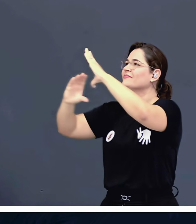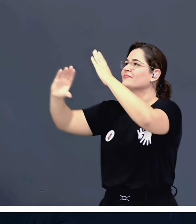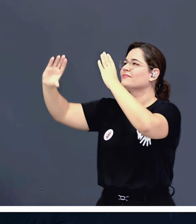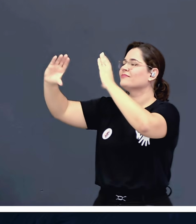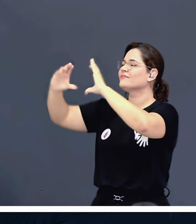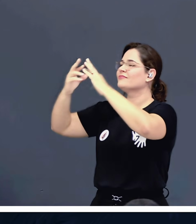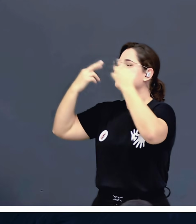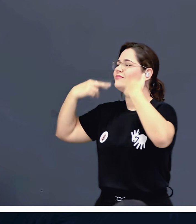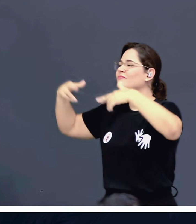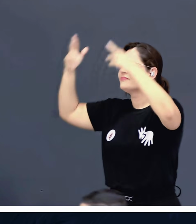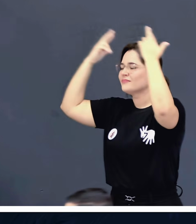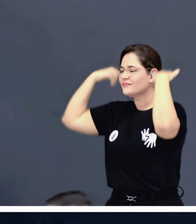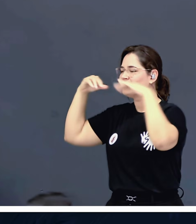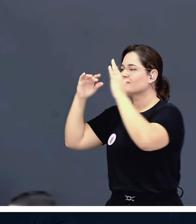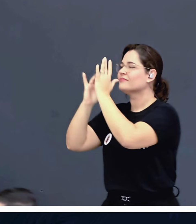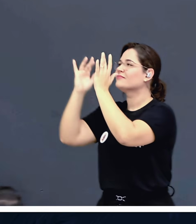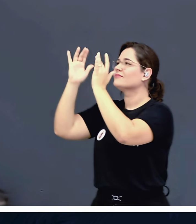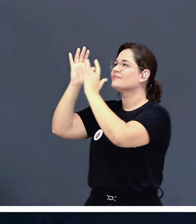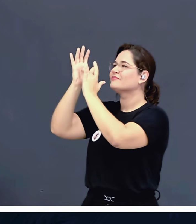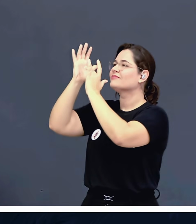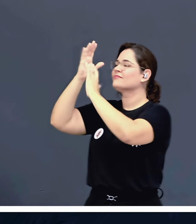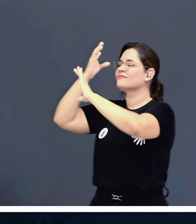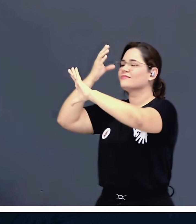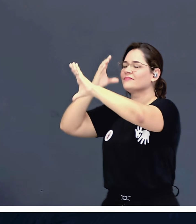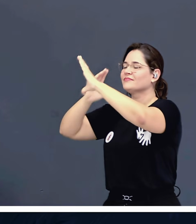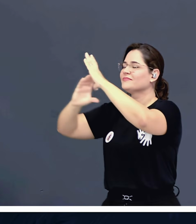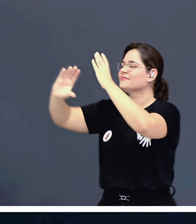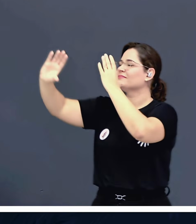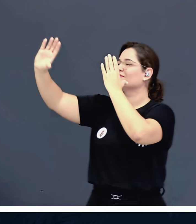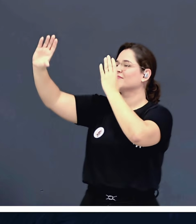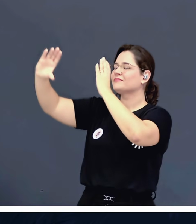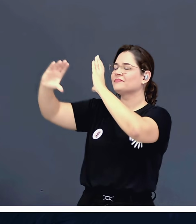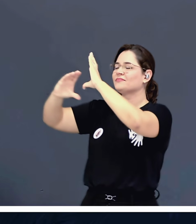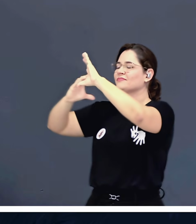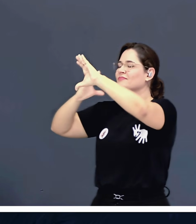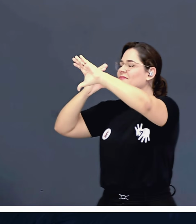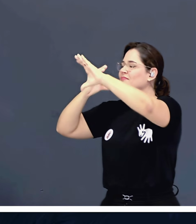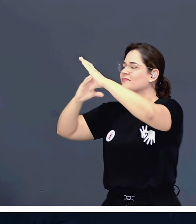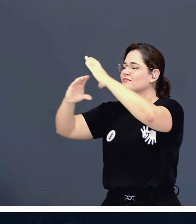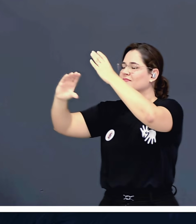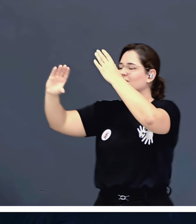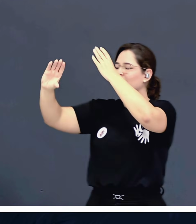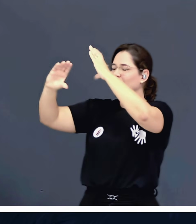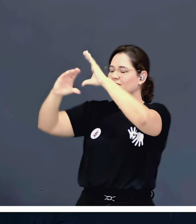cantando ao Cordeiro uma canção.